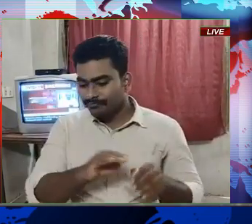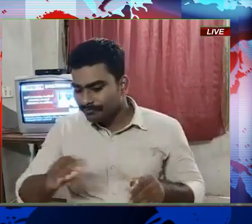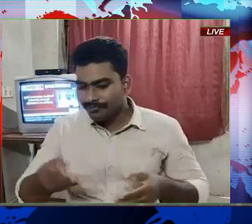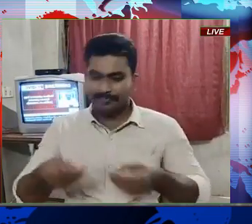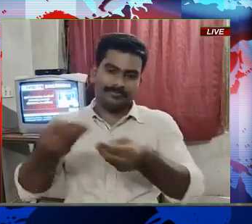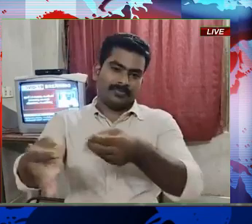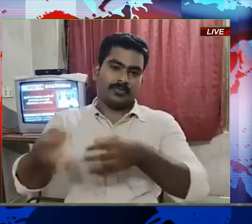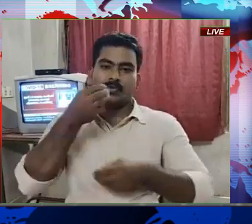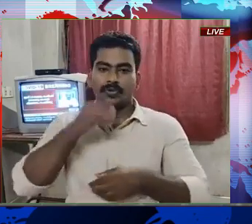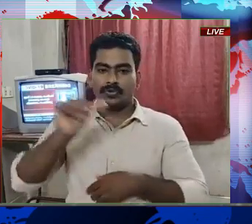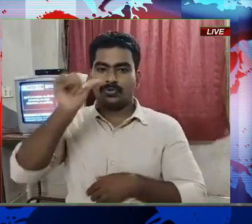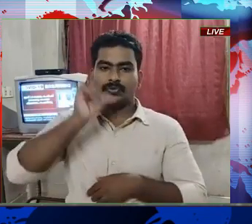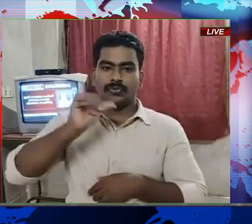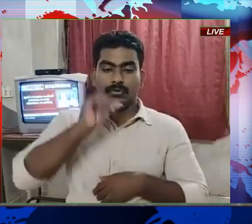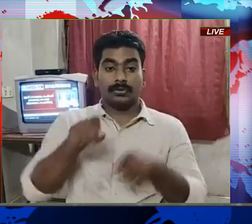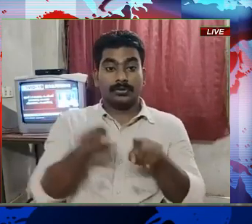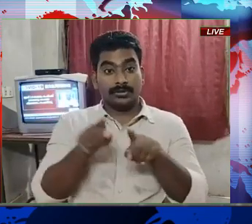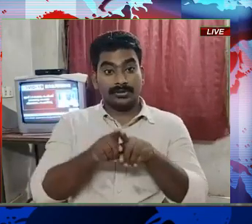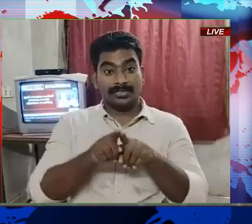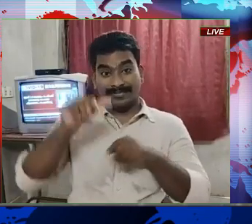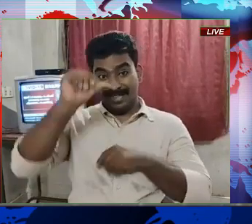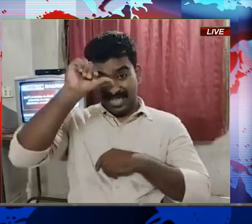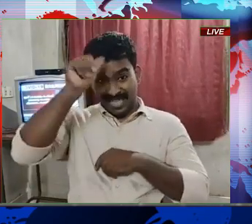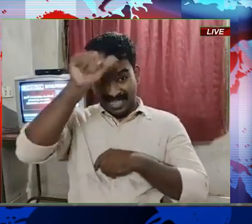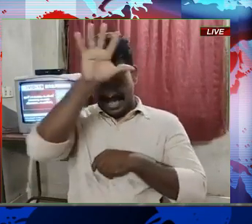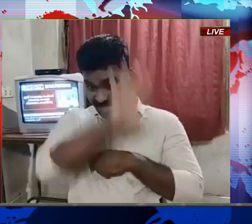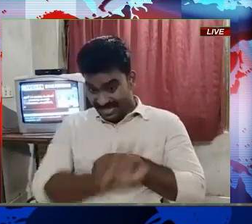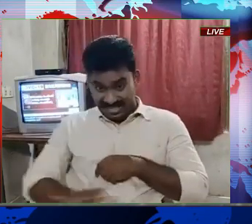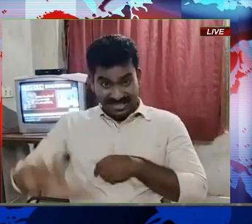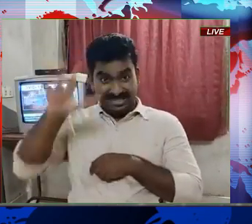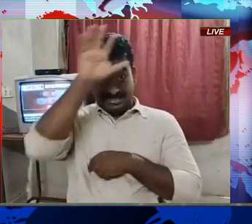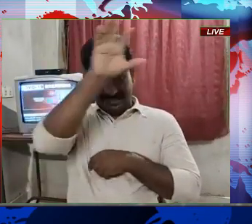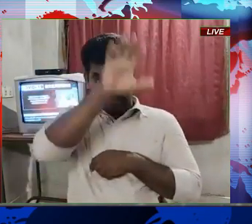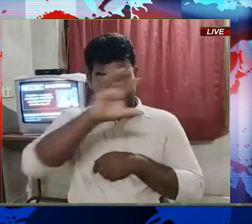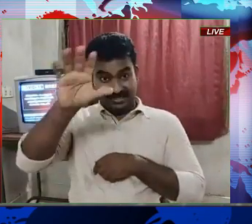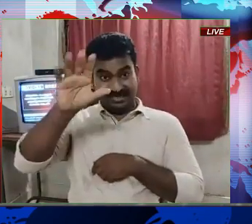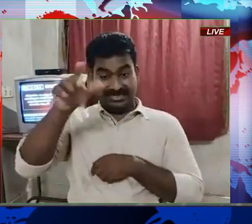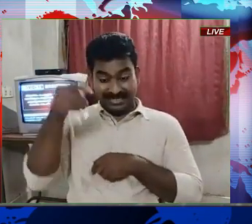മിൽമയുടെ പാൽ സംഭരണവും വർദ്ധിക്കും.